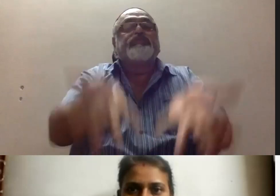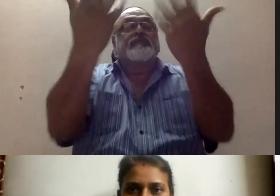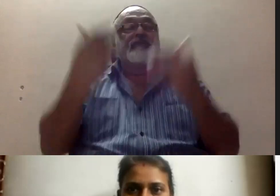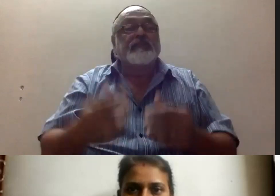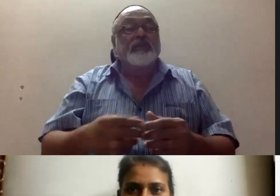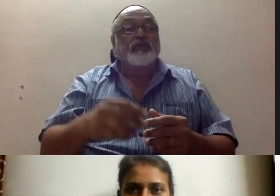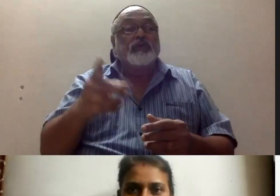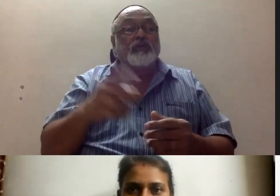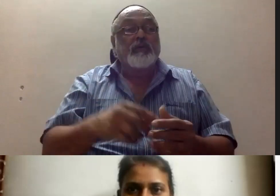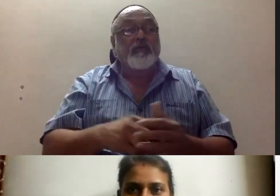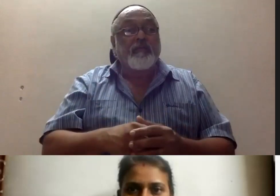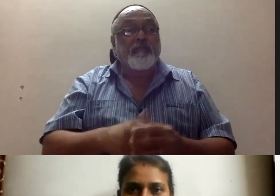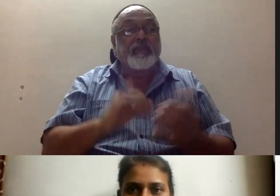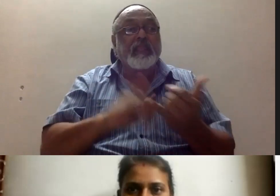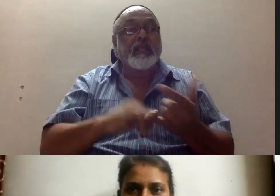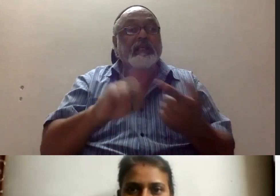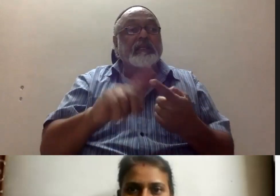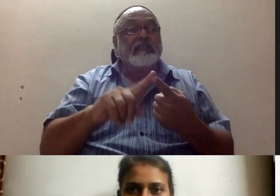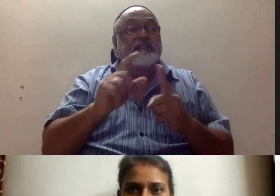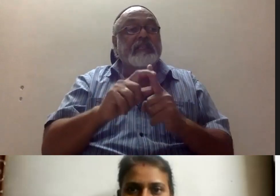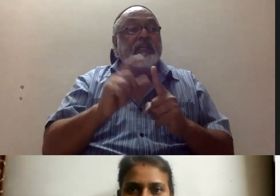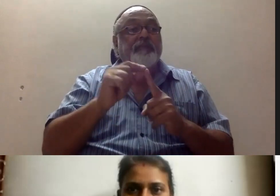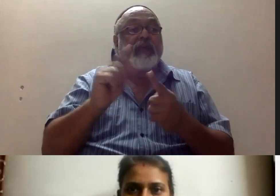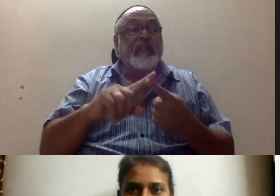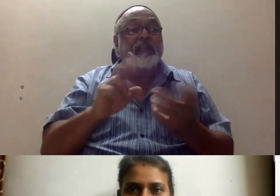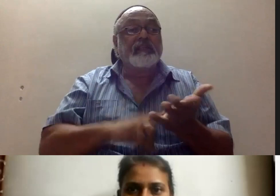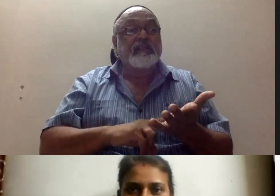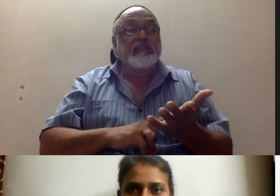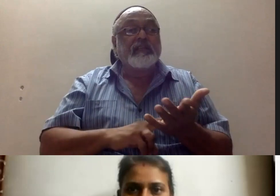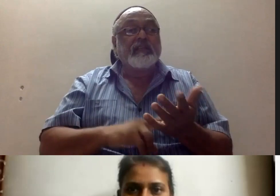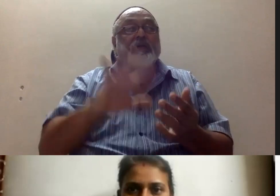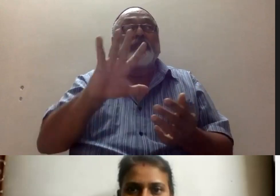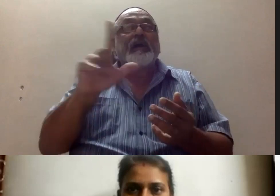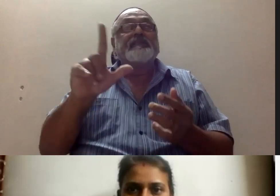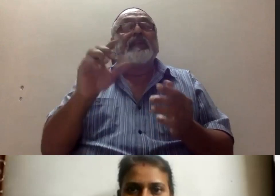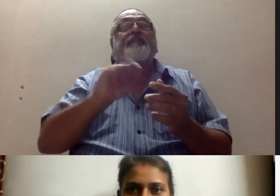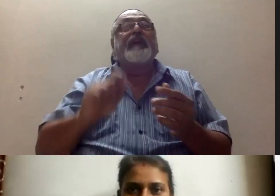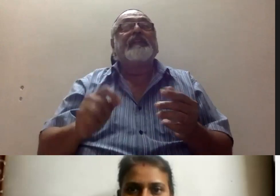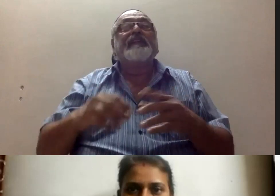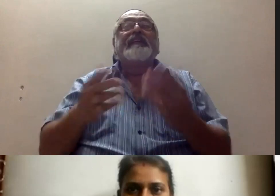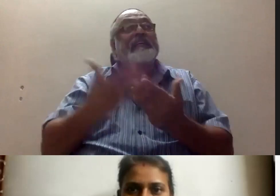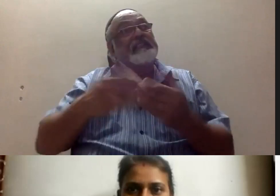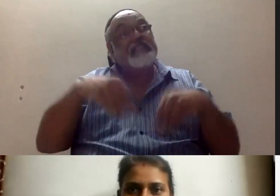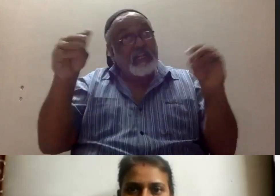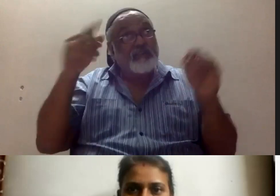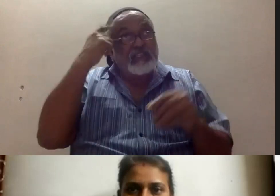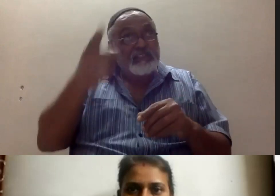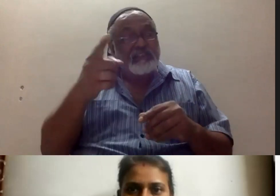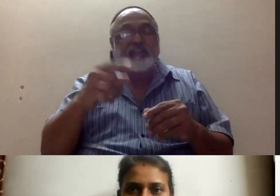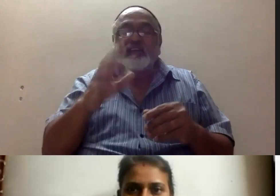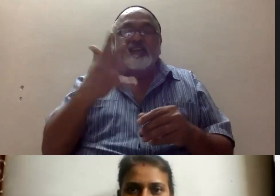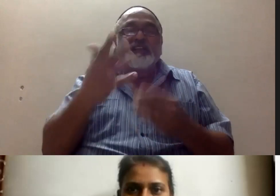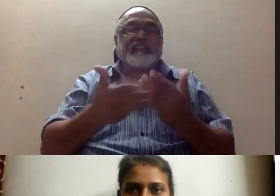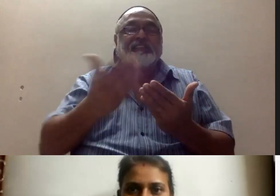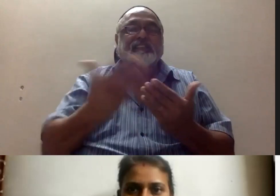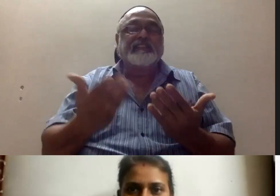उनके स्टॉल में इतना भीड़ था, 5 लाख सिर्फ पेन बेचना इतना आसान नहीं है। तो ये